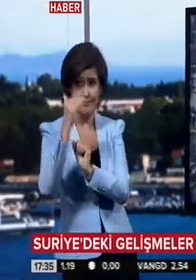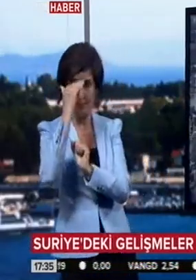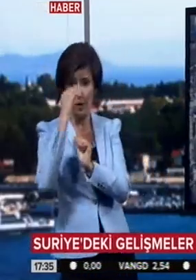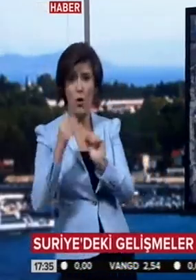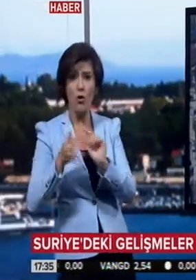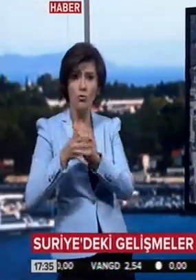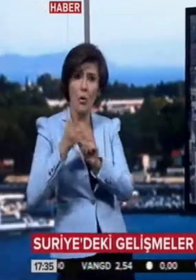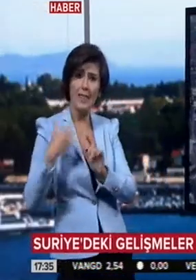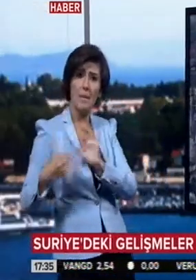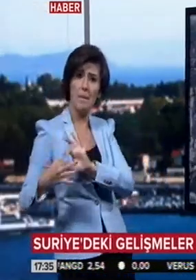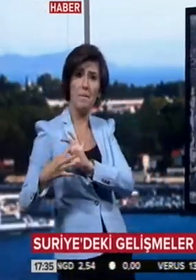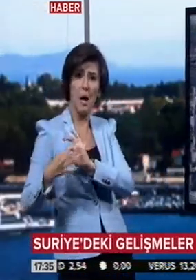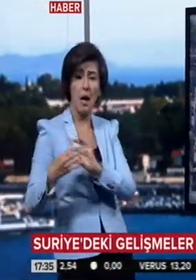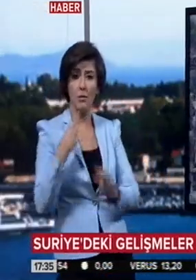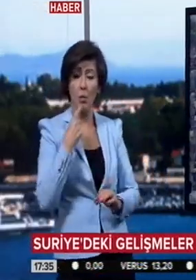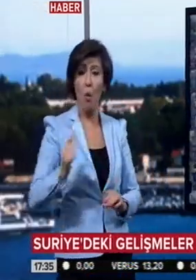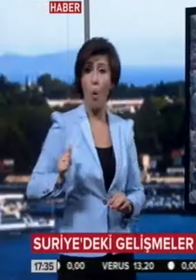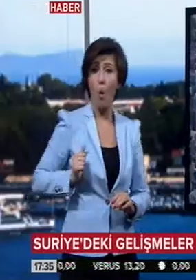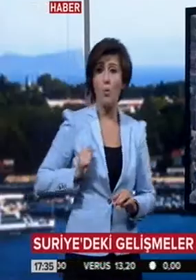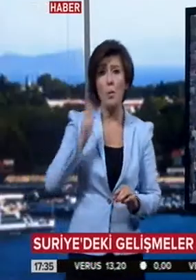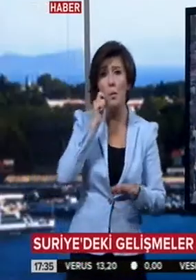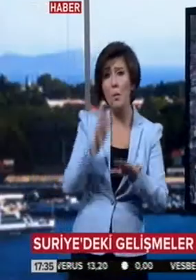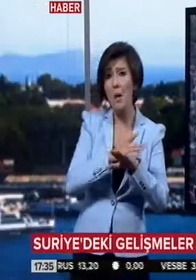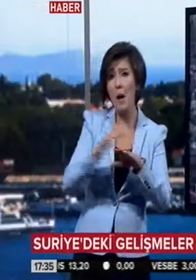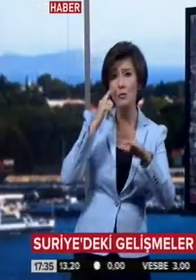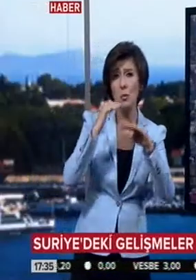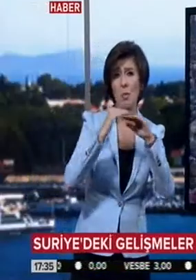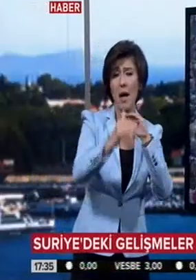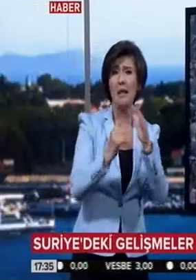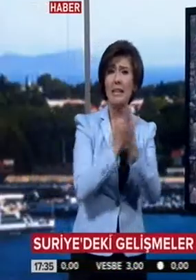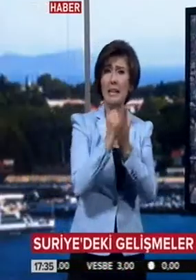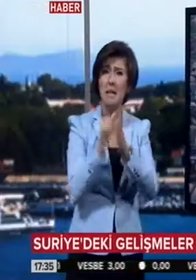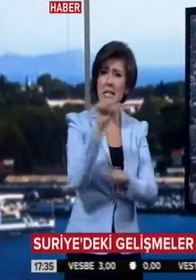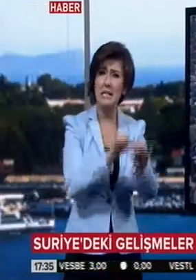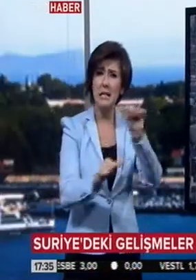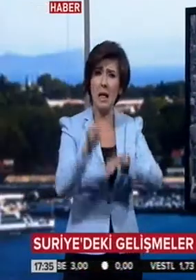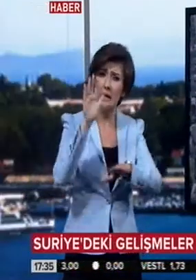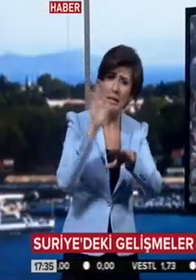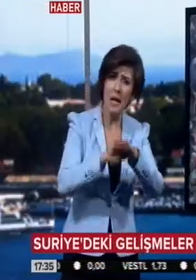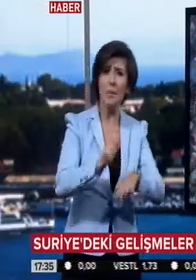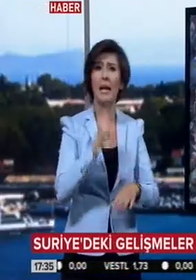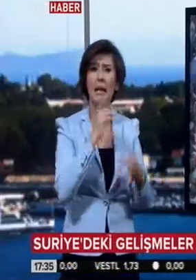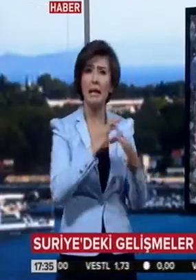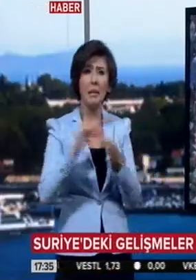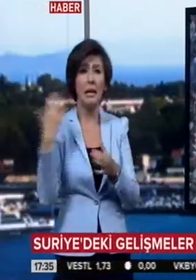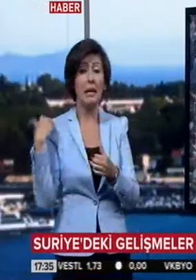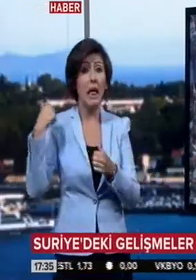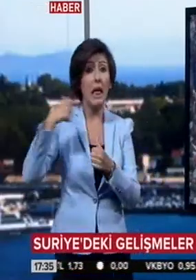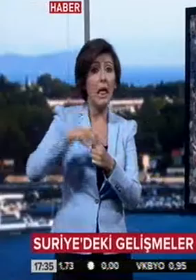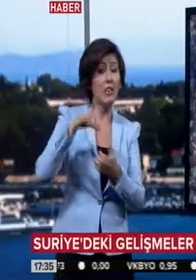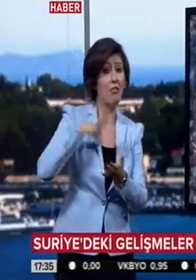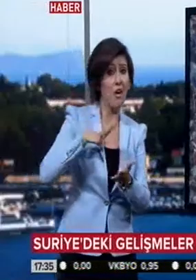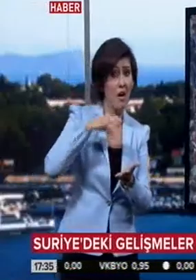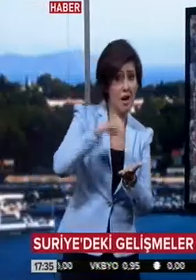olan bağlılıklarını dile getirirken ordunun masum halk üzerinde kimyasal silah kullandığı yönündeki iddialara bir yenisi